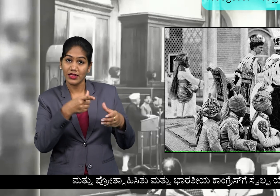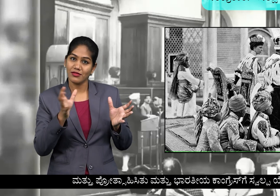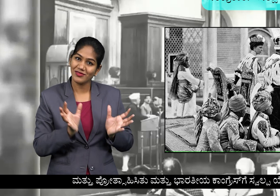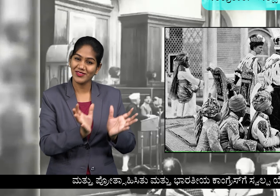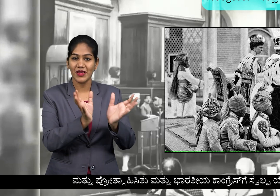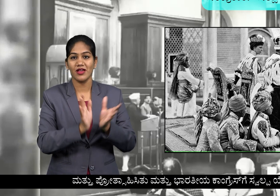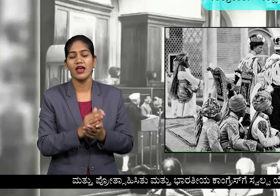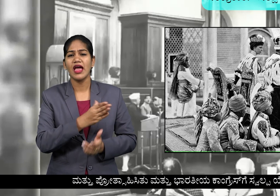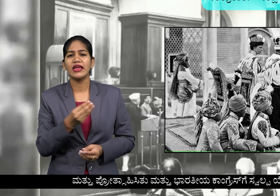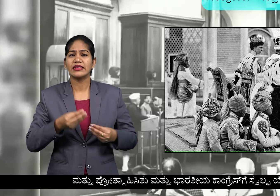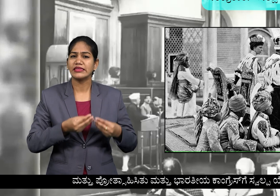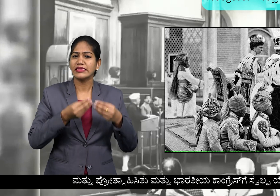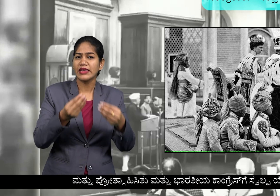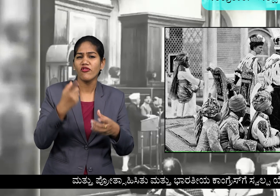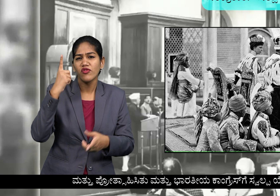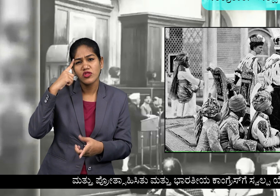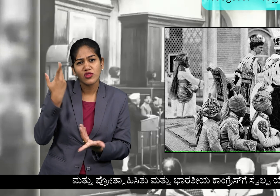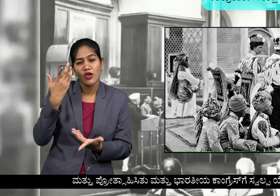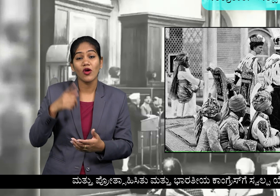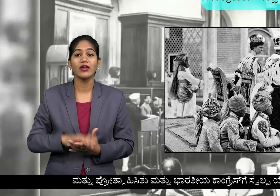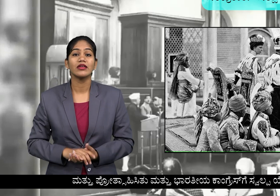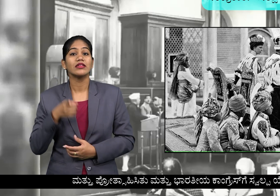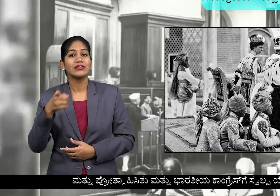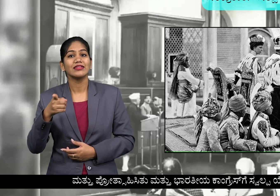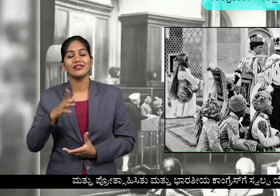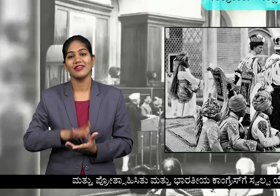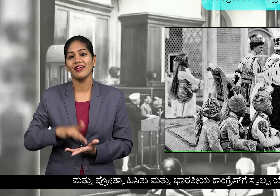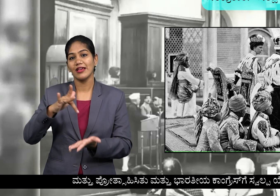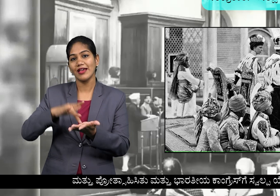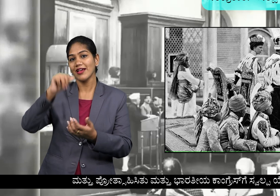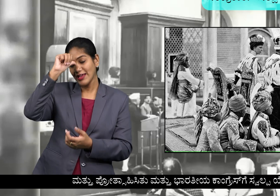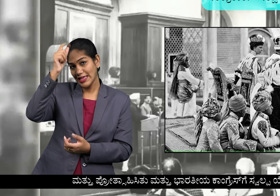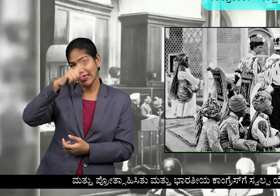ಪ್ರೋತ್ಸಾಹಿಸಿತು ಮತ್ತು ಭಾರತೀಯ ಕಾಂಗ್ರೆಸ್ಗೆ ಸ್ವಲ್ಪ ಯೋಚಿಸಲಿಲ್ಲ.